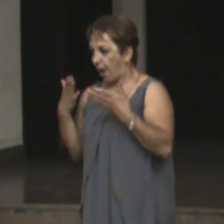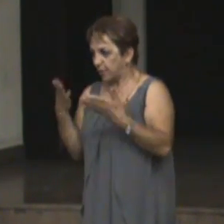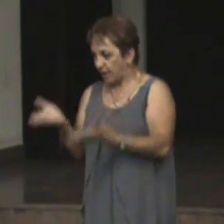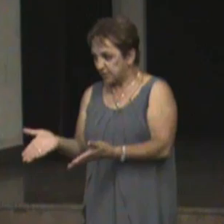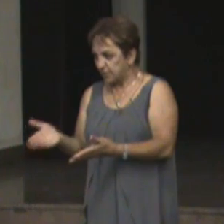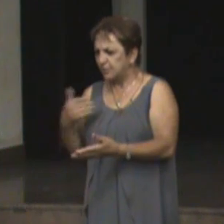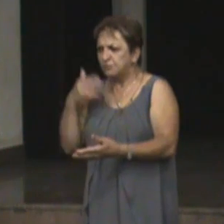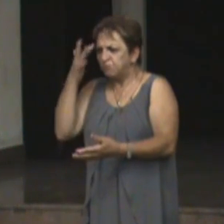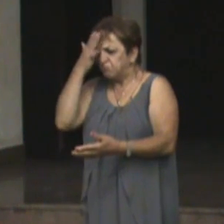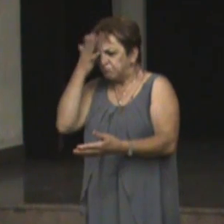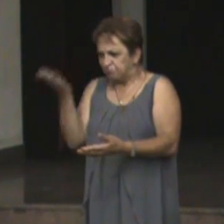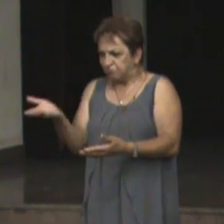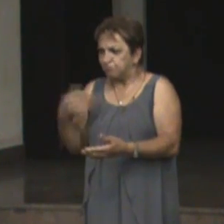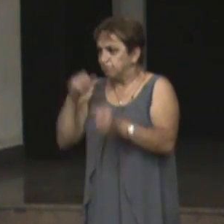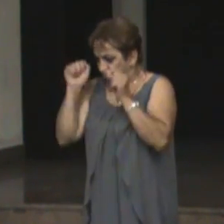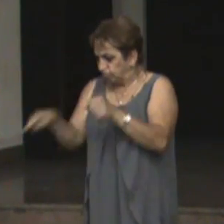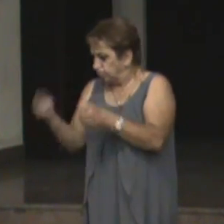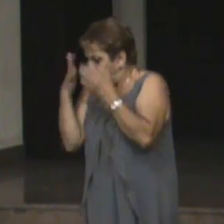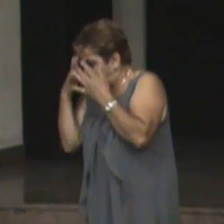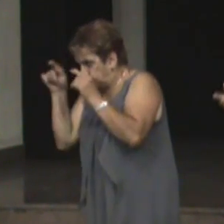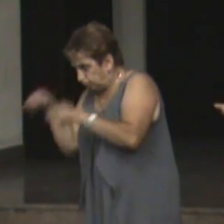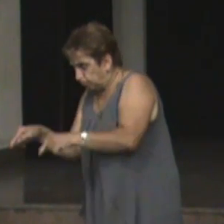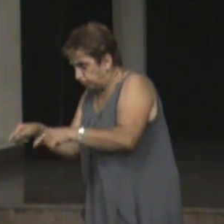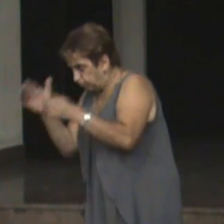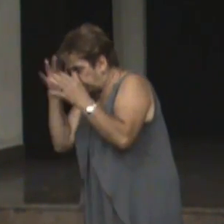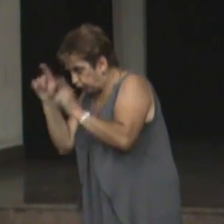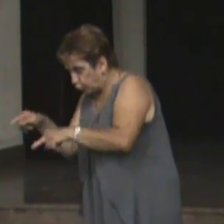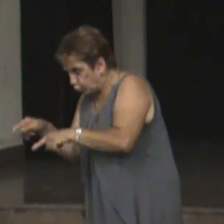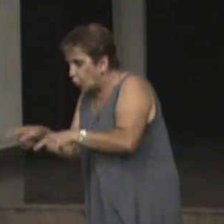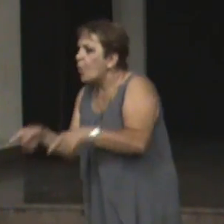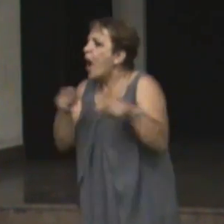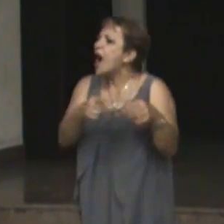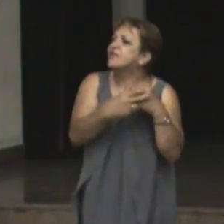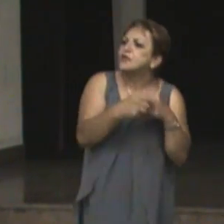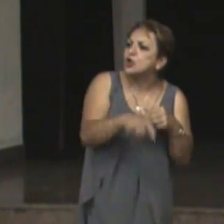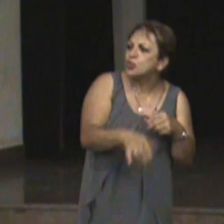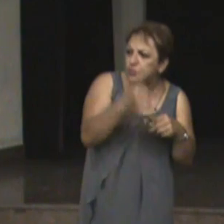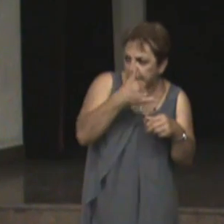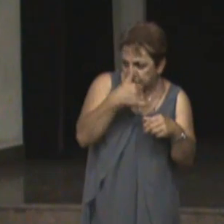Ու ես մտածում եմ, լավ, ինչի կարելի է այդ 10 նյութը կարդալ մեծ հաճույքով,